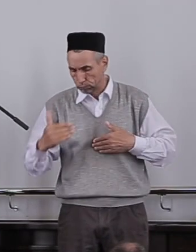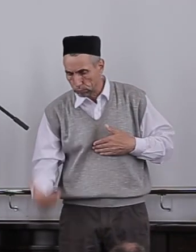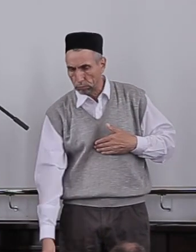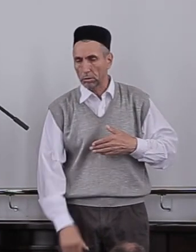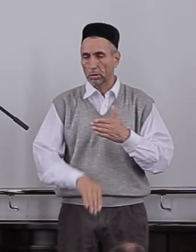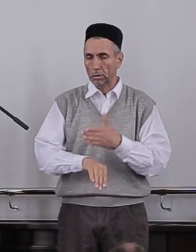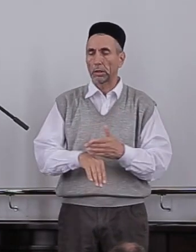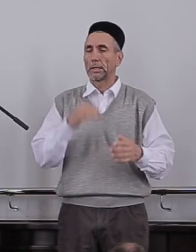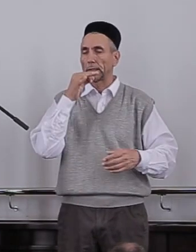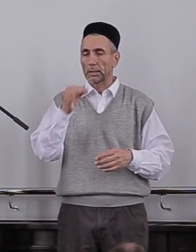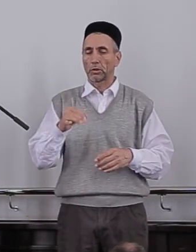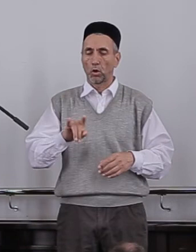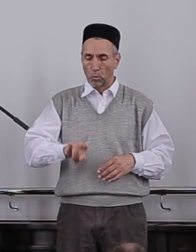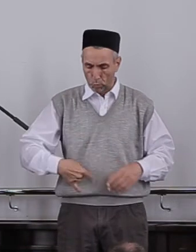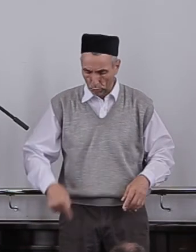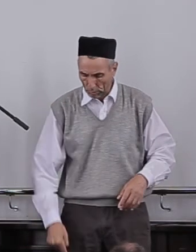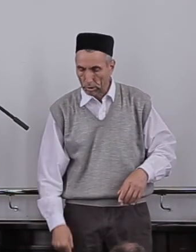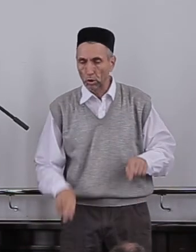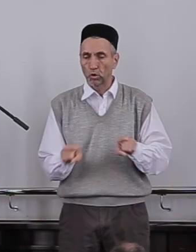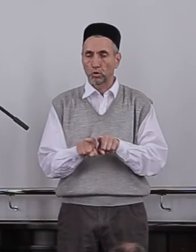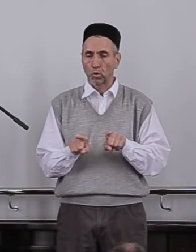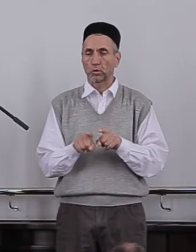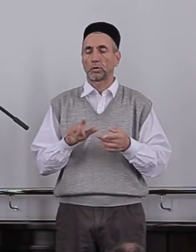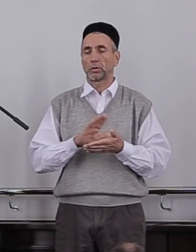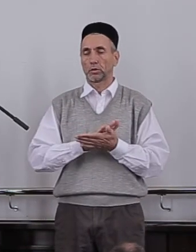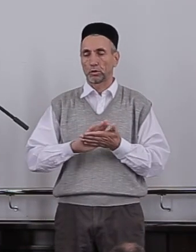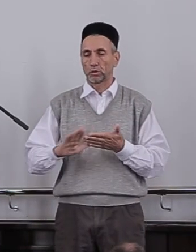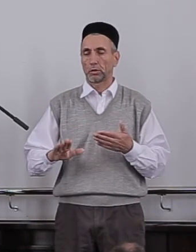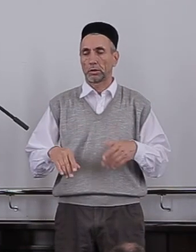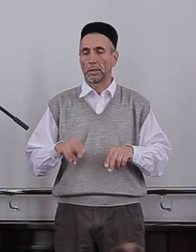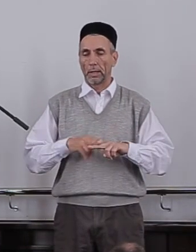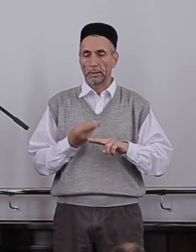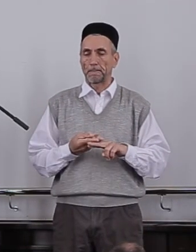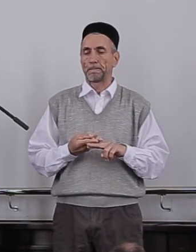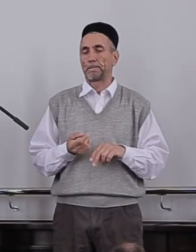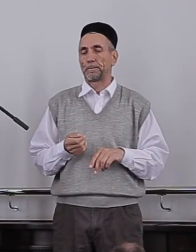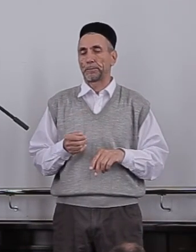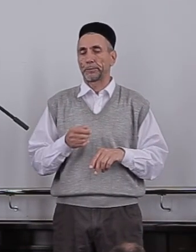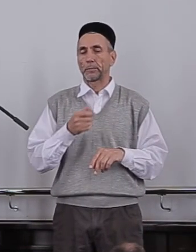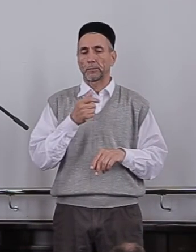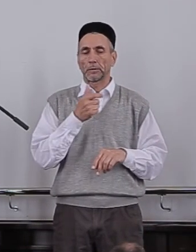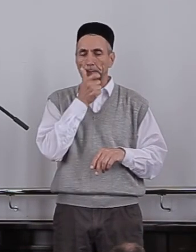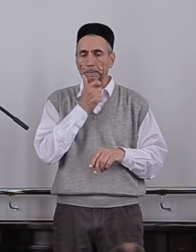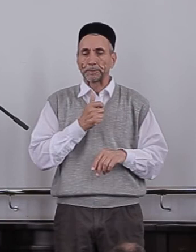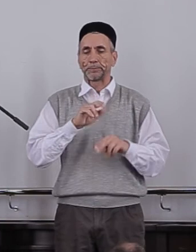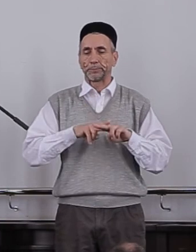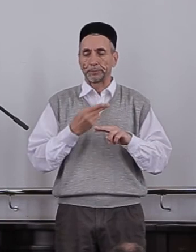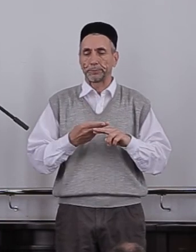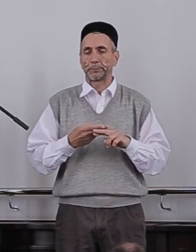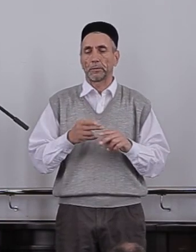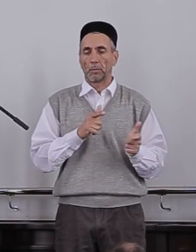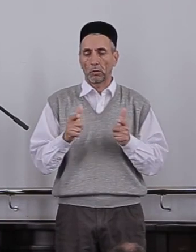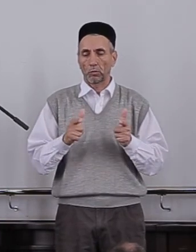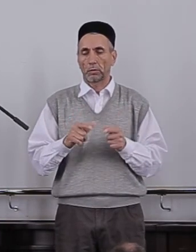mı demeyiz? Çalmanızı çıkarınız. Şuayet, Allah bilir siz gidip, matur bitirip kuşatıyoruz, tümetilerinizle